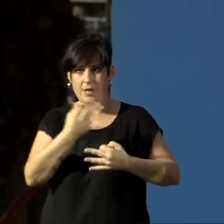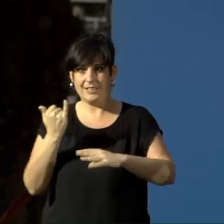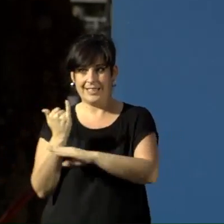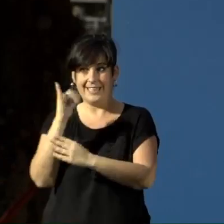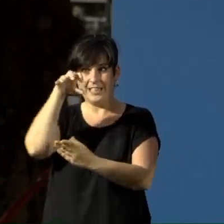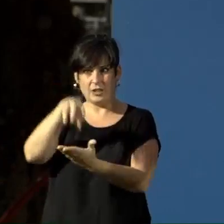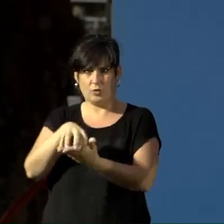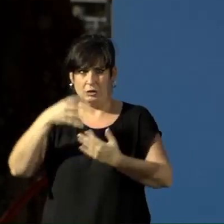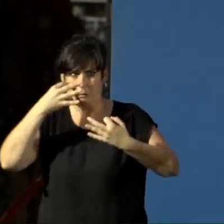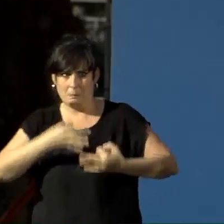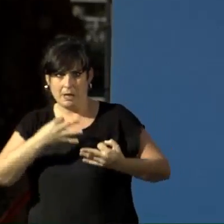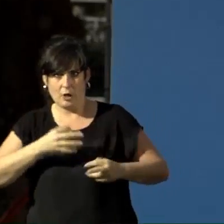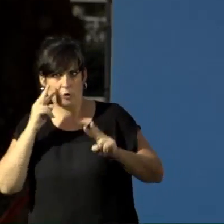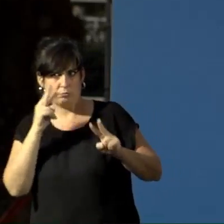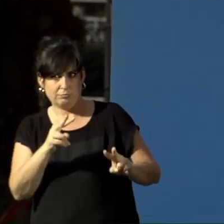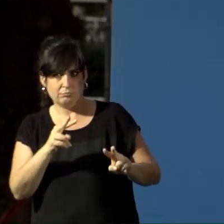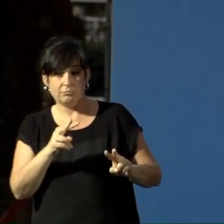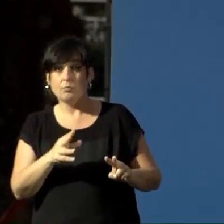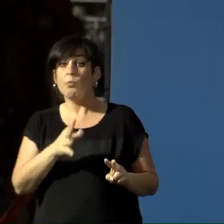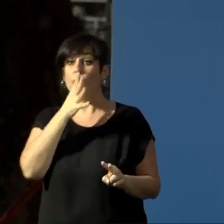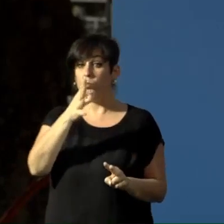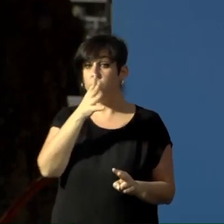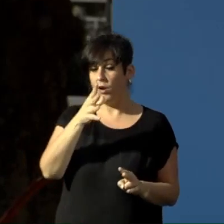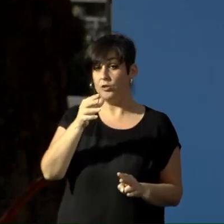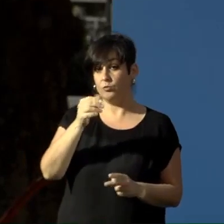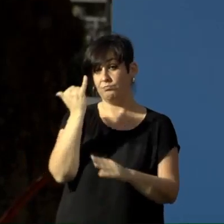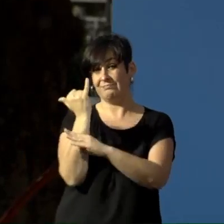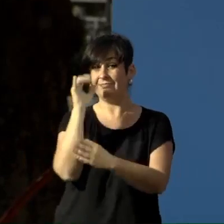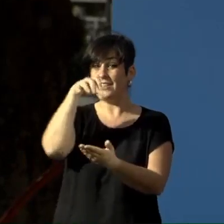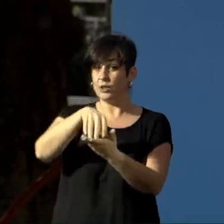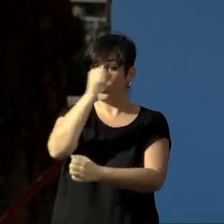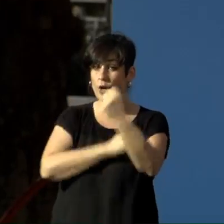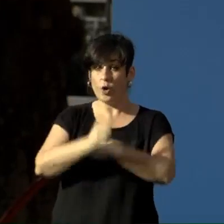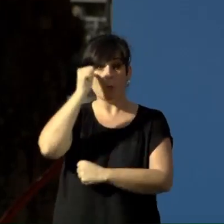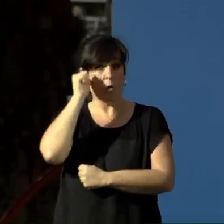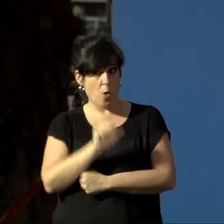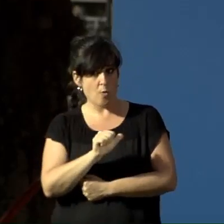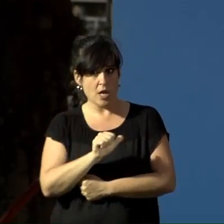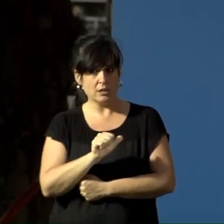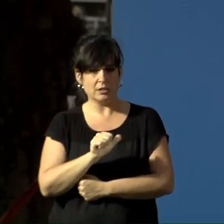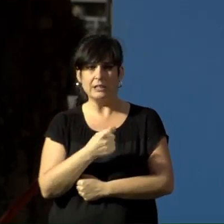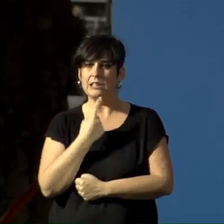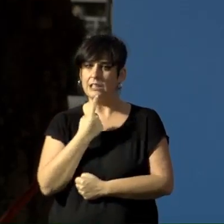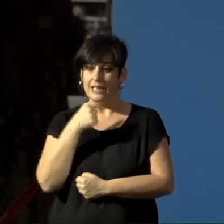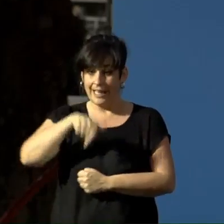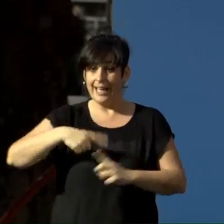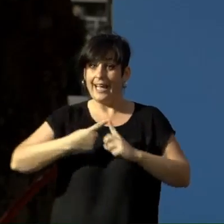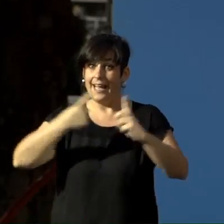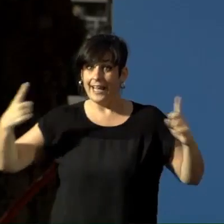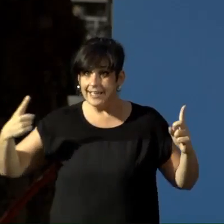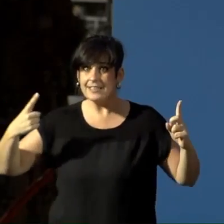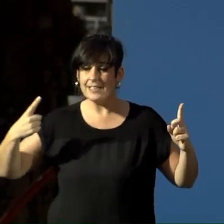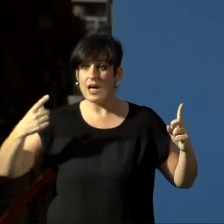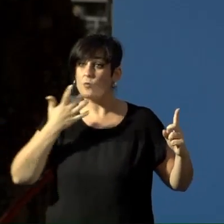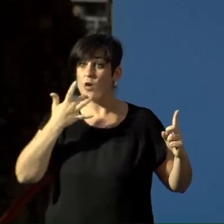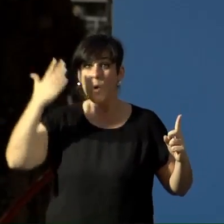institucións. Por iso, segundo os datos do Instituto Económico Ourensán, da Diputación de Ourense, este ano reflexaron que o Concello de